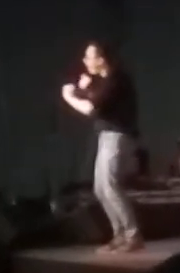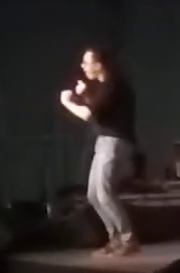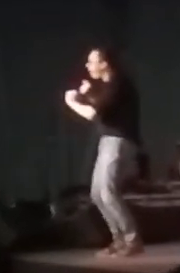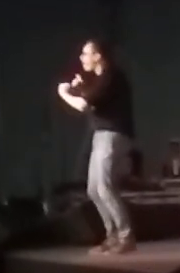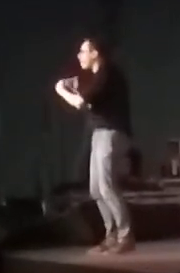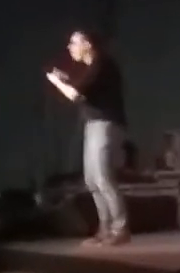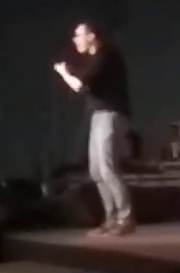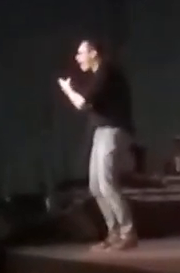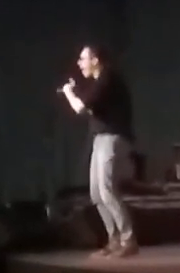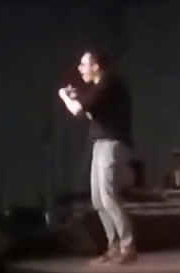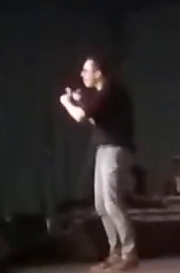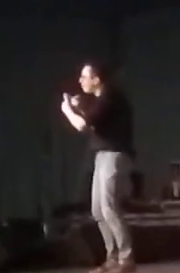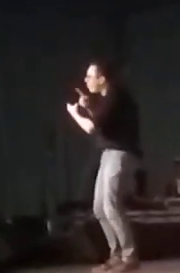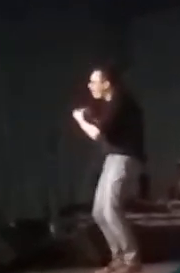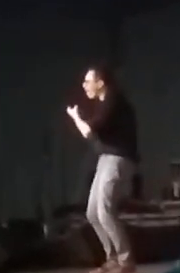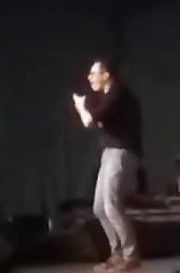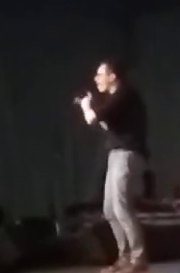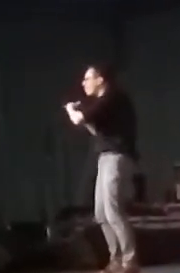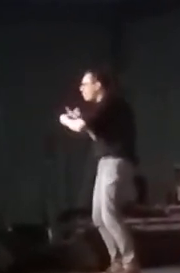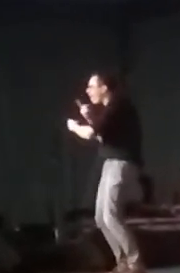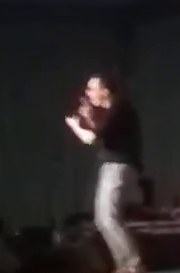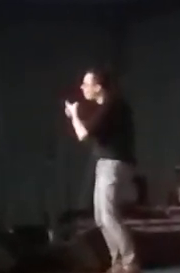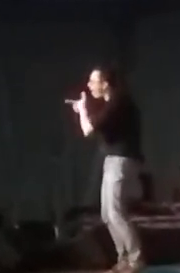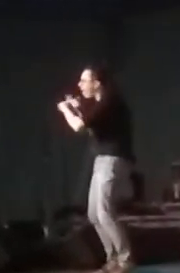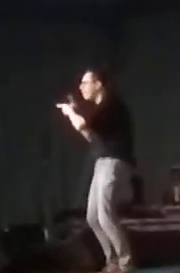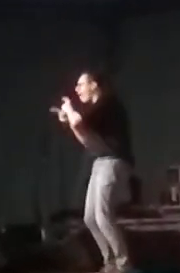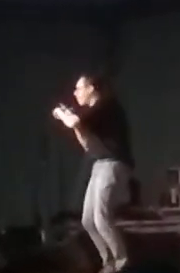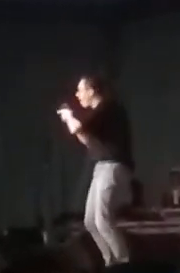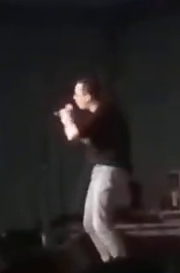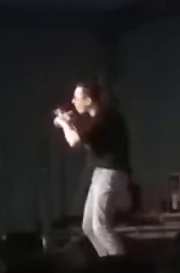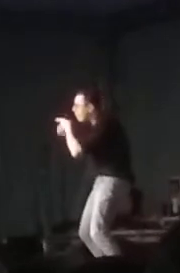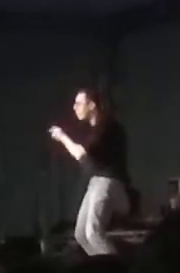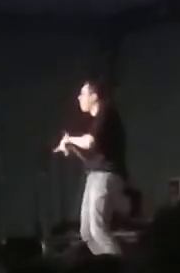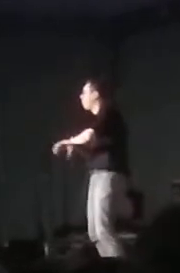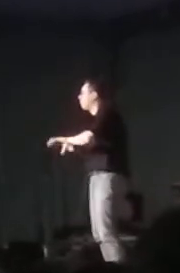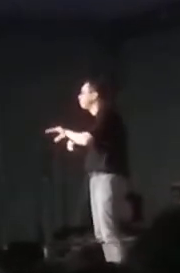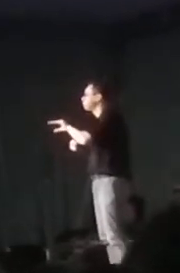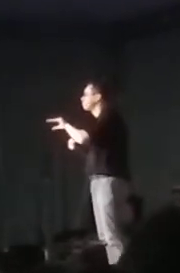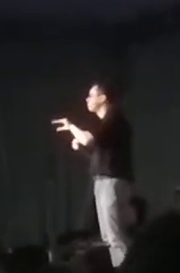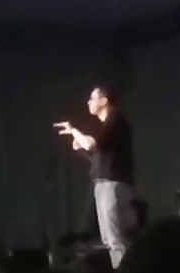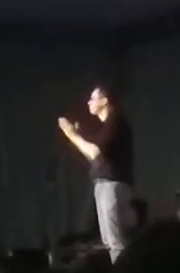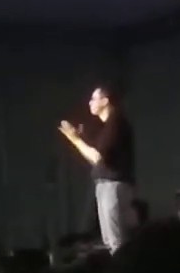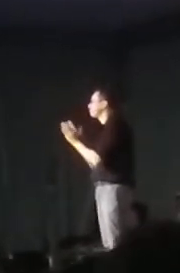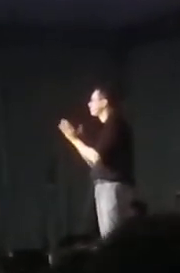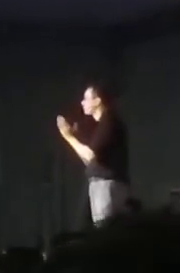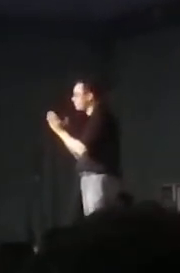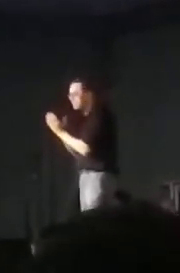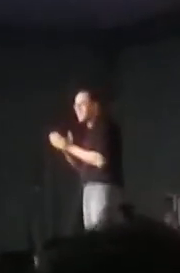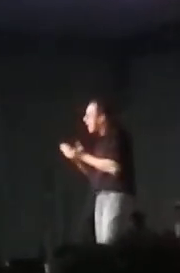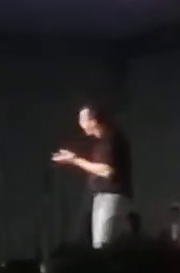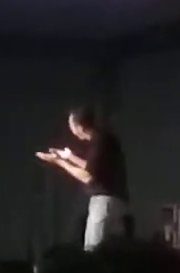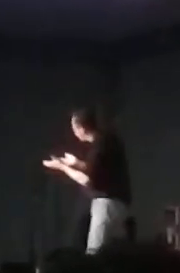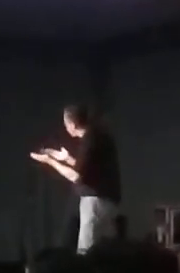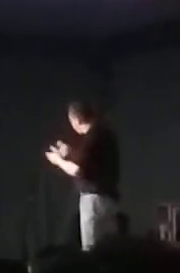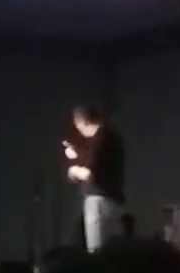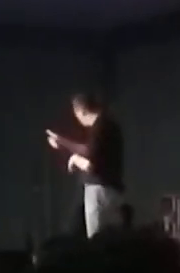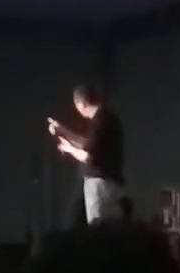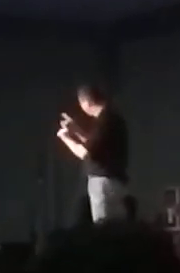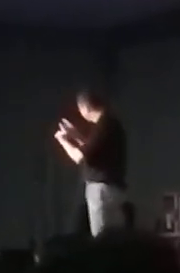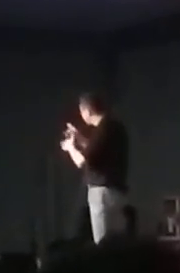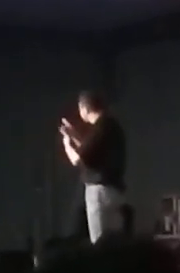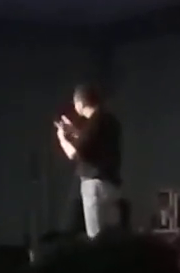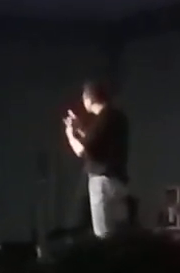for necessário, até que saia. Que ótimo. E a série tá aí, agora a segunda temporada, sucesso